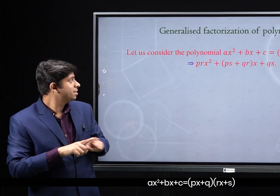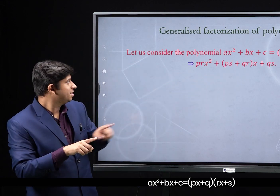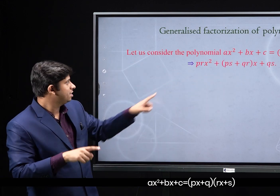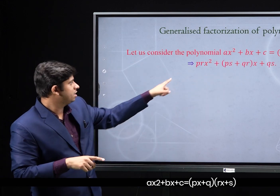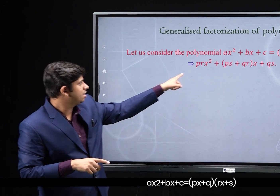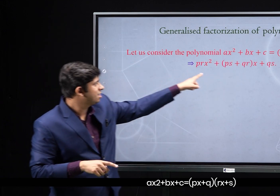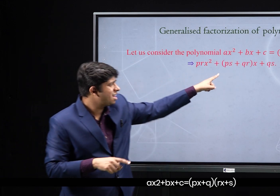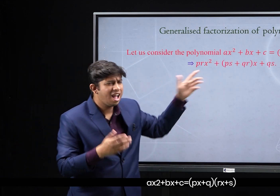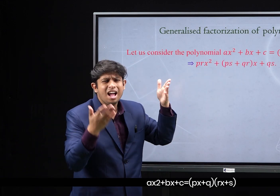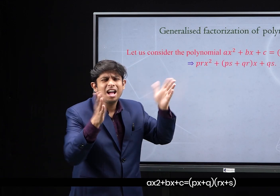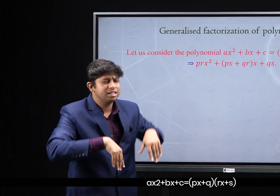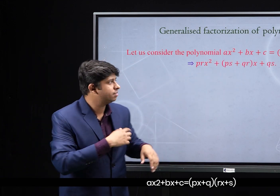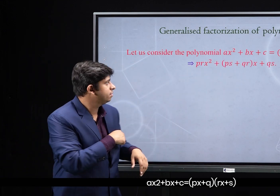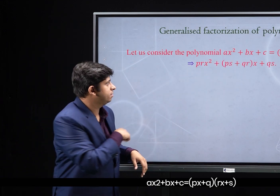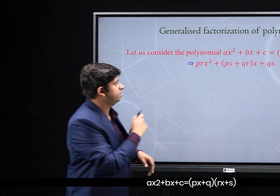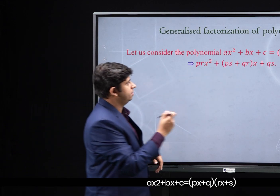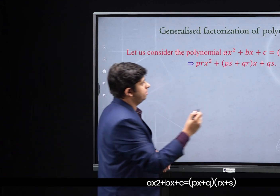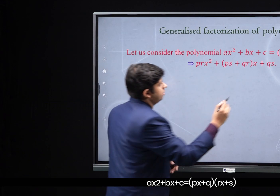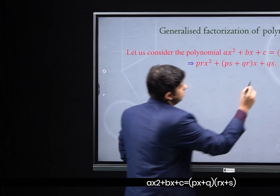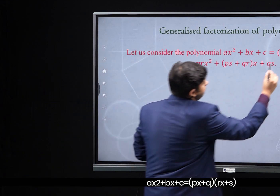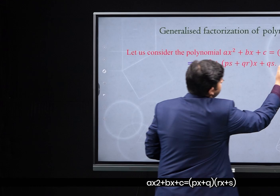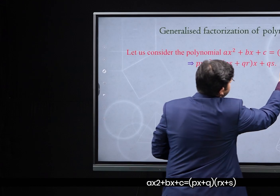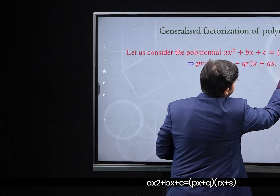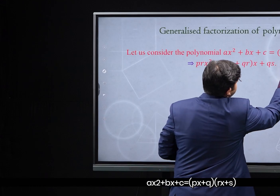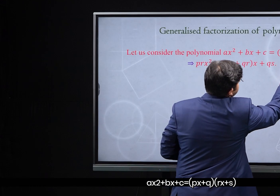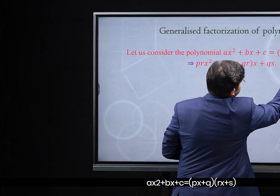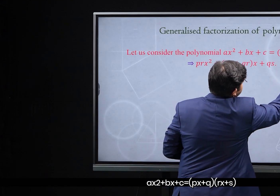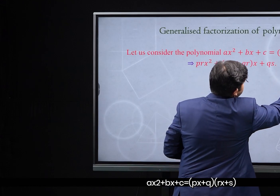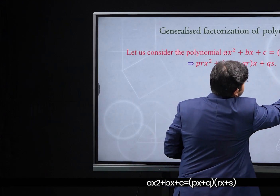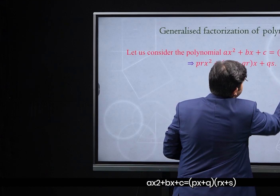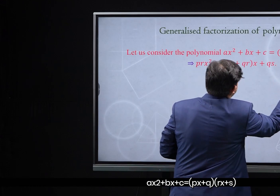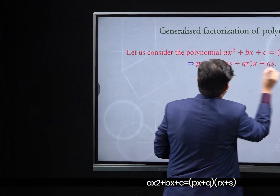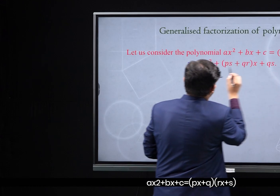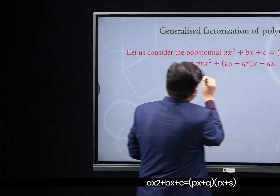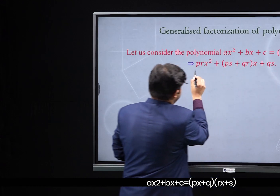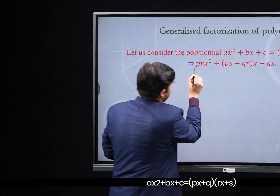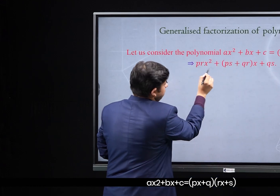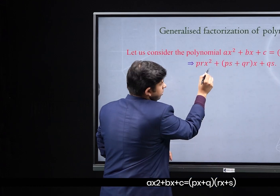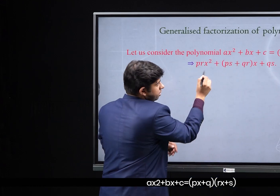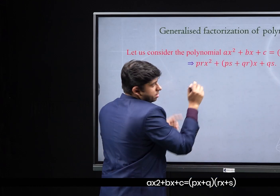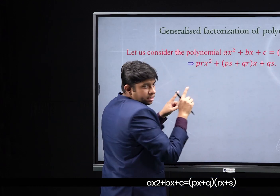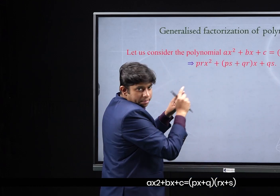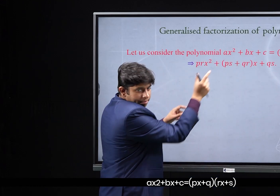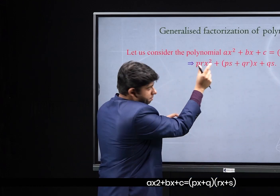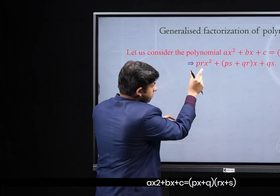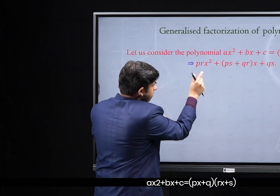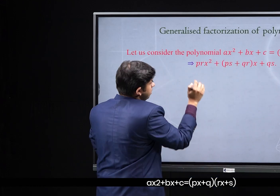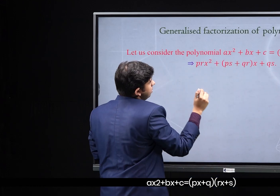s. x2 கூட்டல் bx கூட்டல் c சமன் px கூட்டல் q rx கூட்டல்